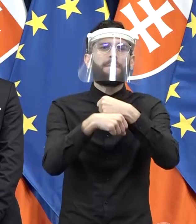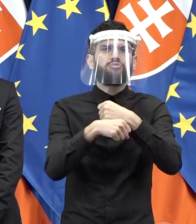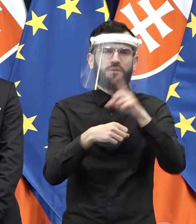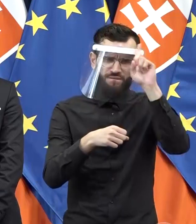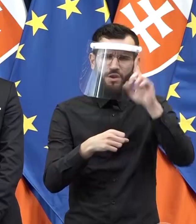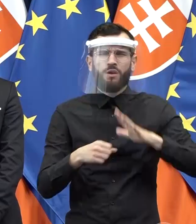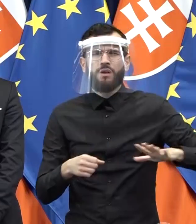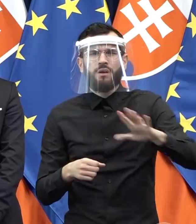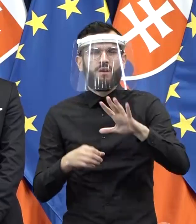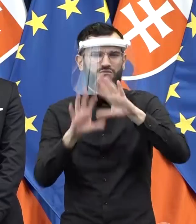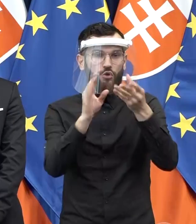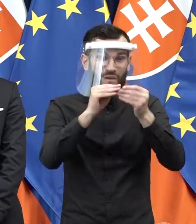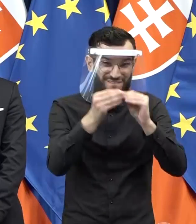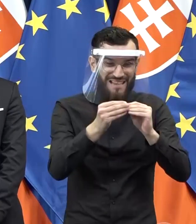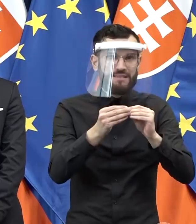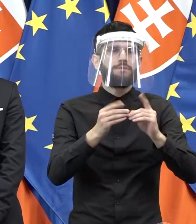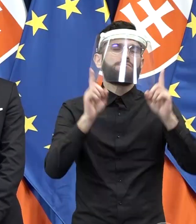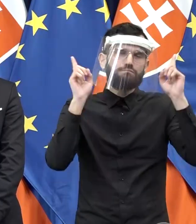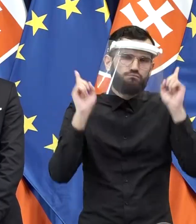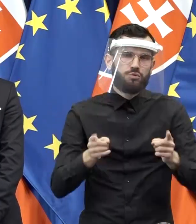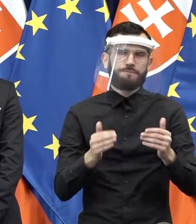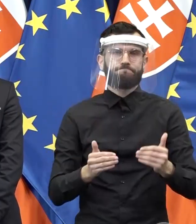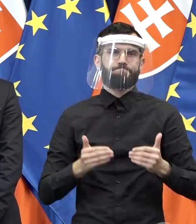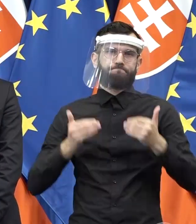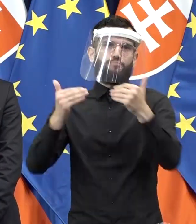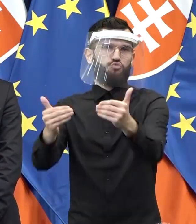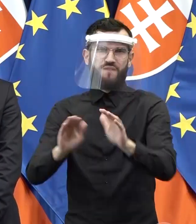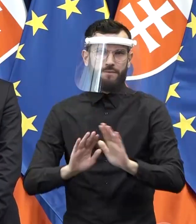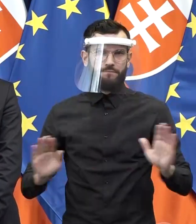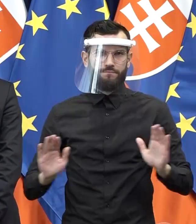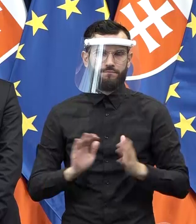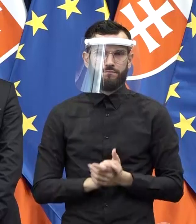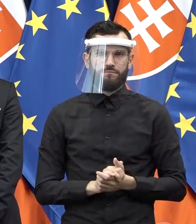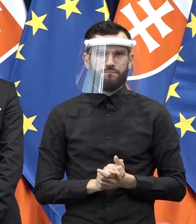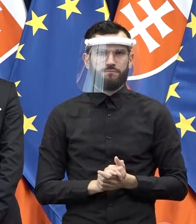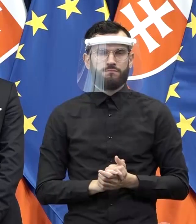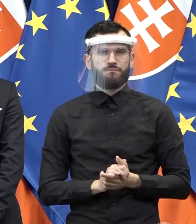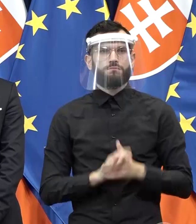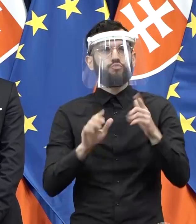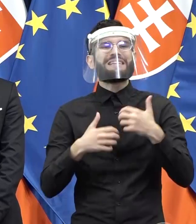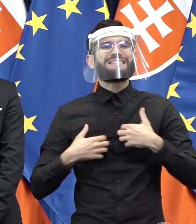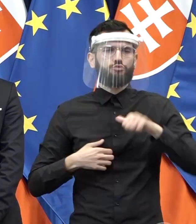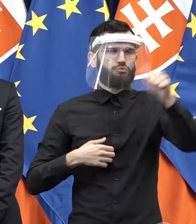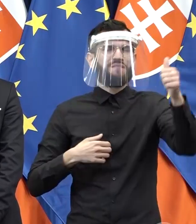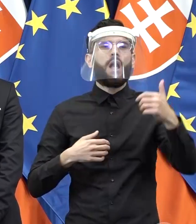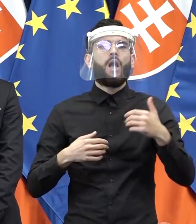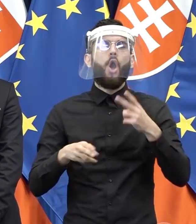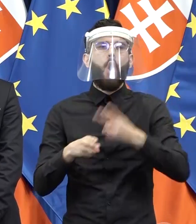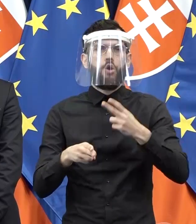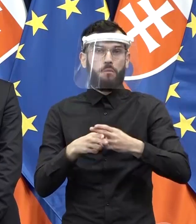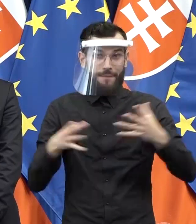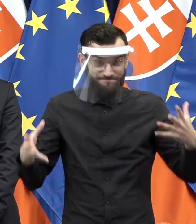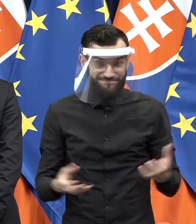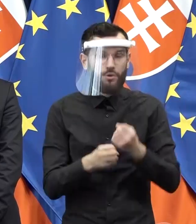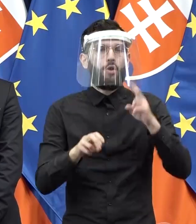všetky tieto veci musíme posunúť ďalej, snažiť sa chorobu zvládnuť a